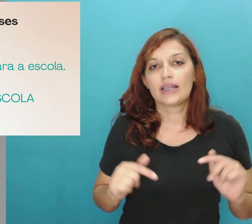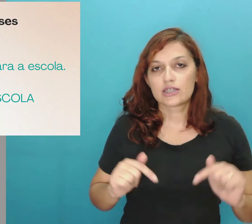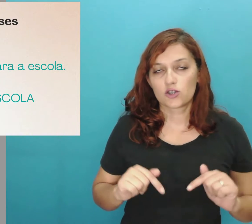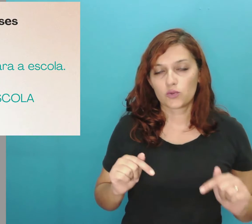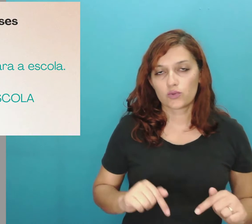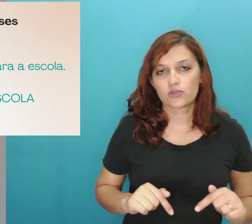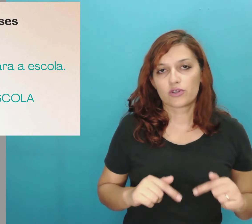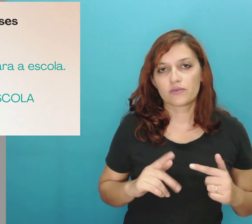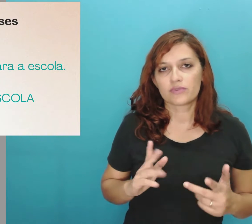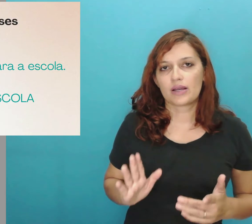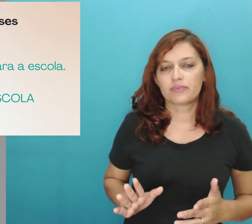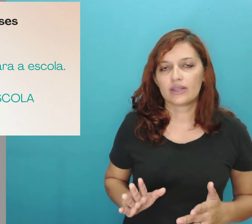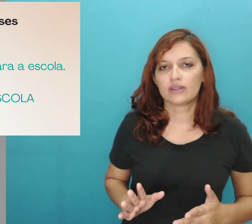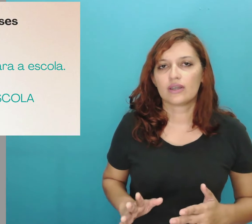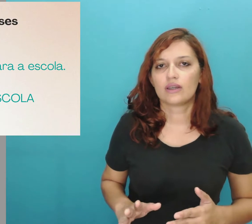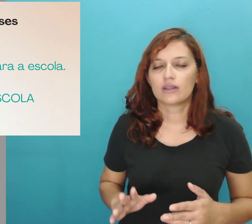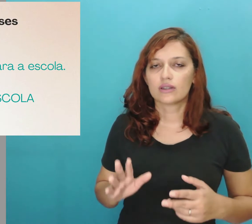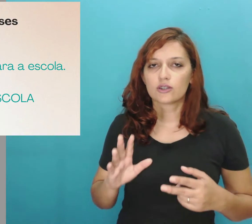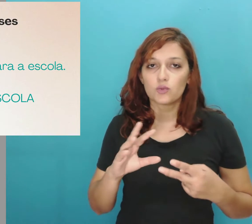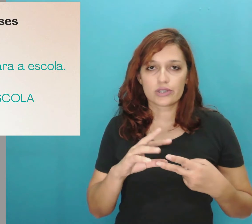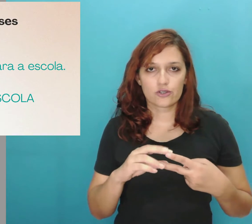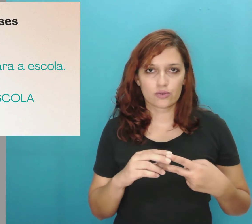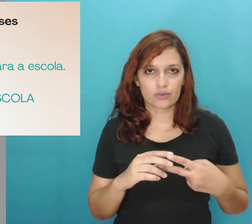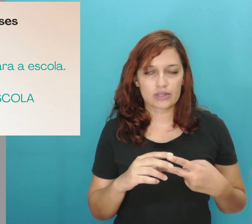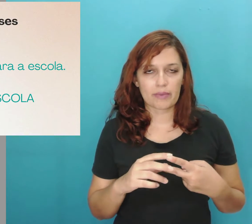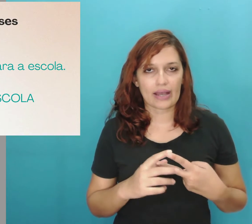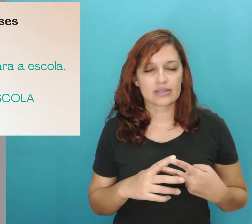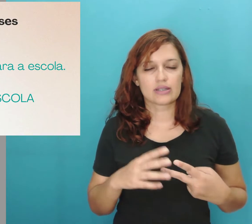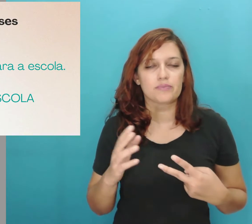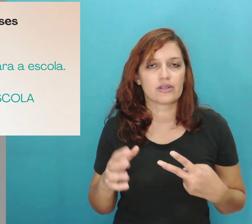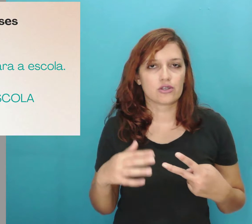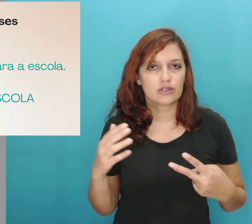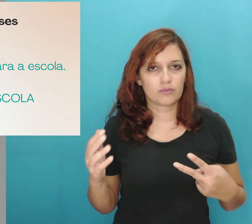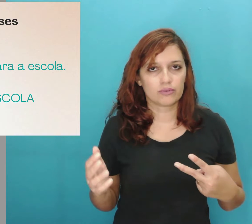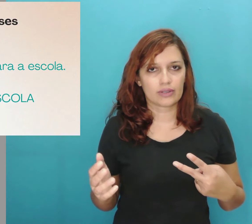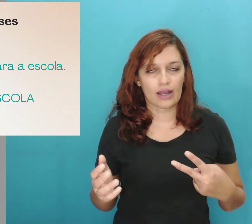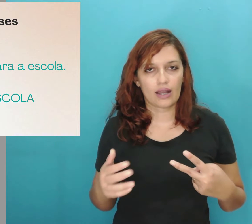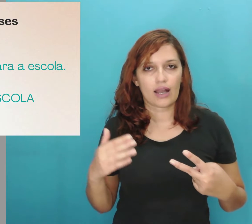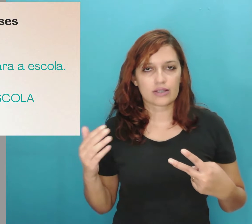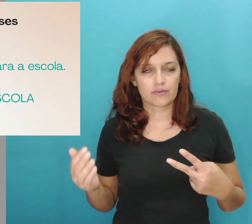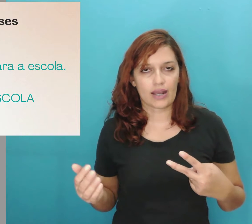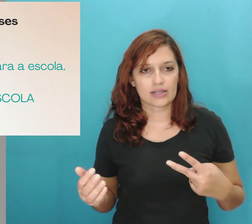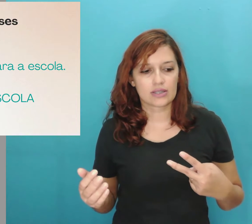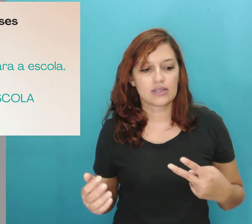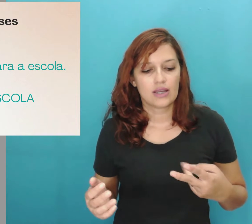Nesse curso, nós vamos aprender duas estruturas básicas para a gente montar as frases